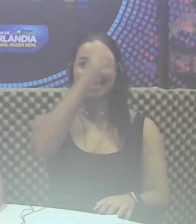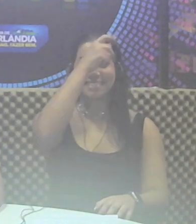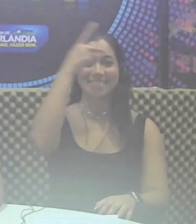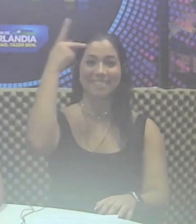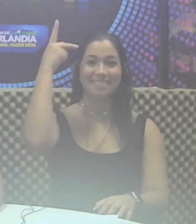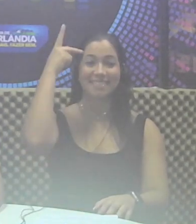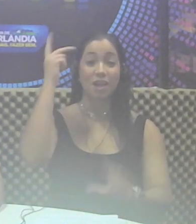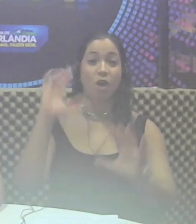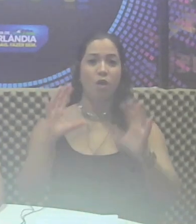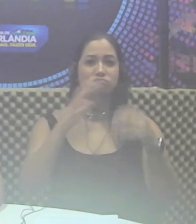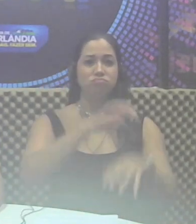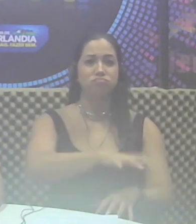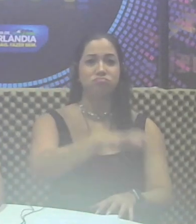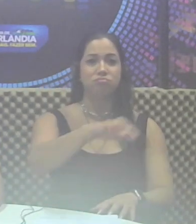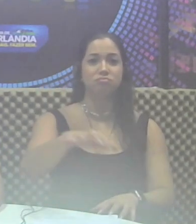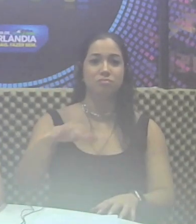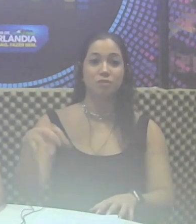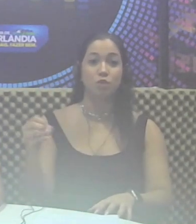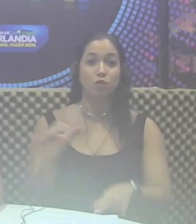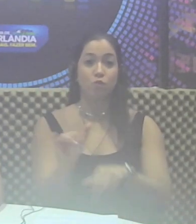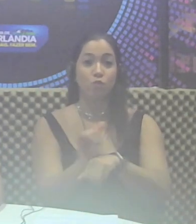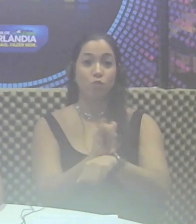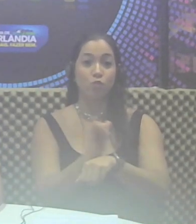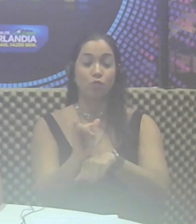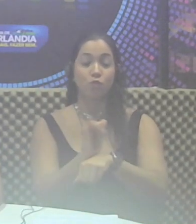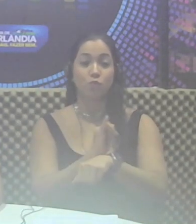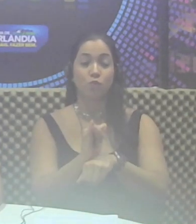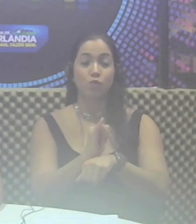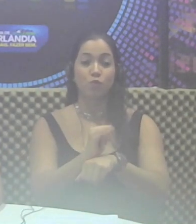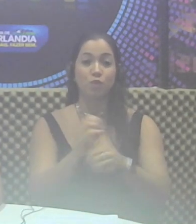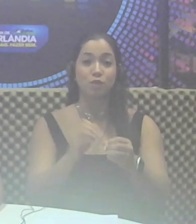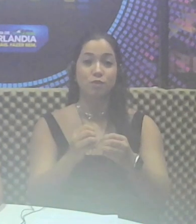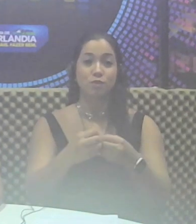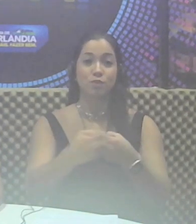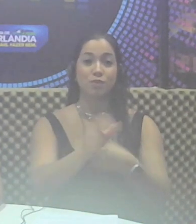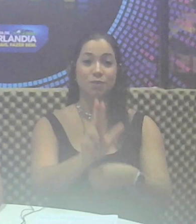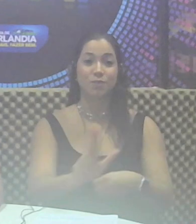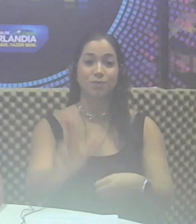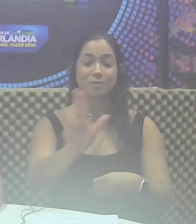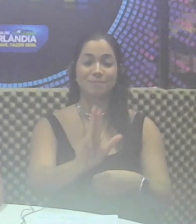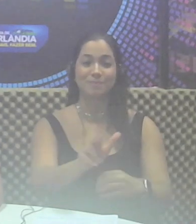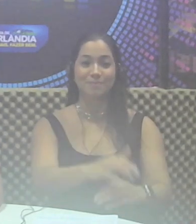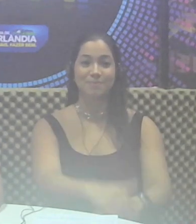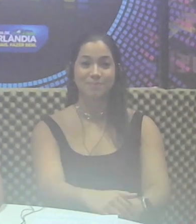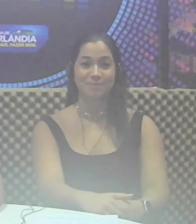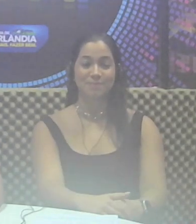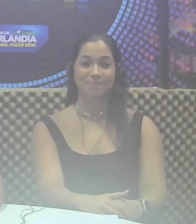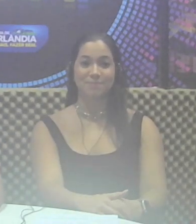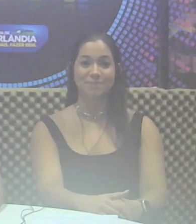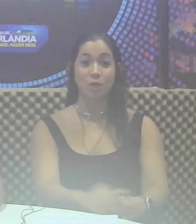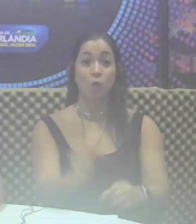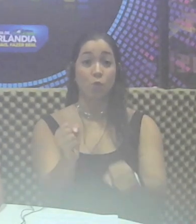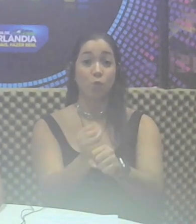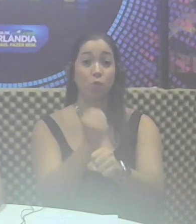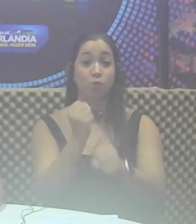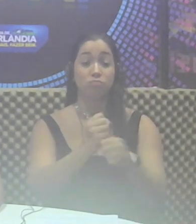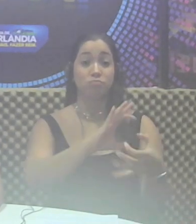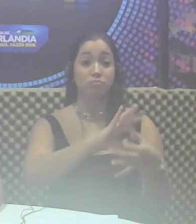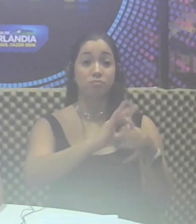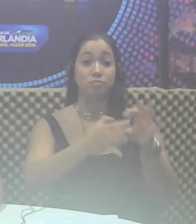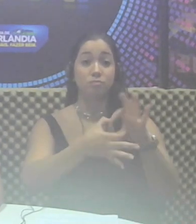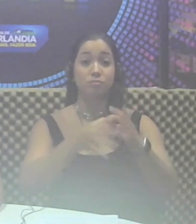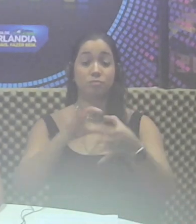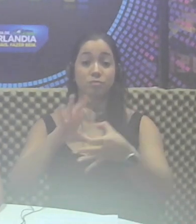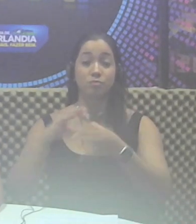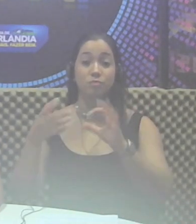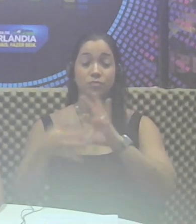Prefeitura leva fóruns regionais no novo plano diretor para os distritos de Uberlândia. Obras de interligação entre